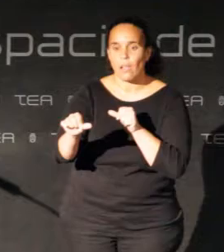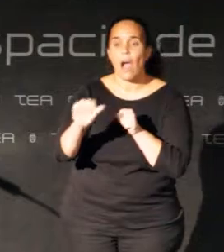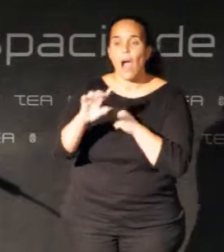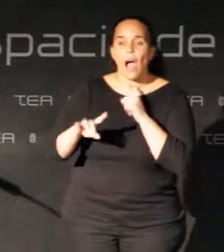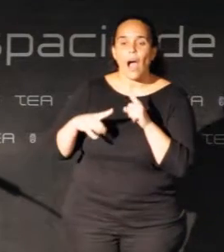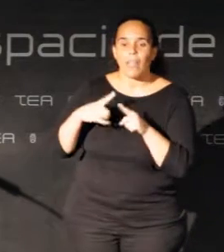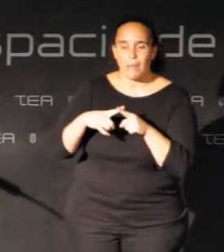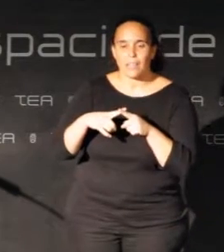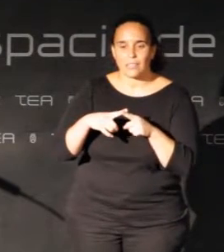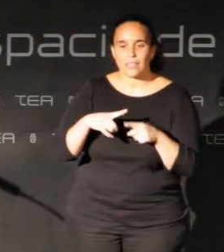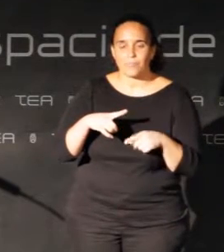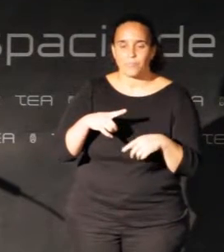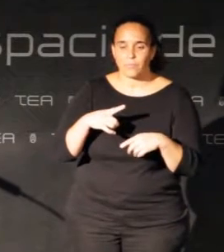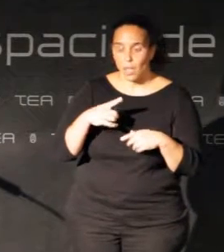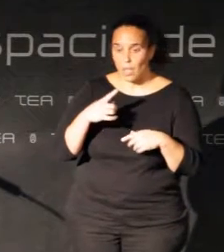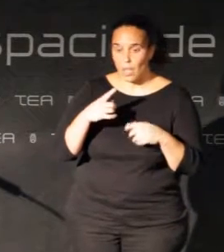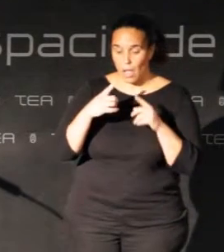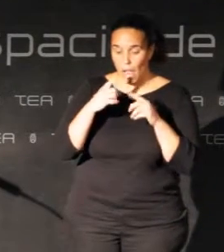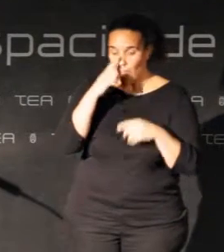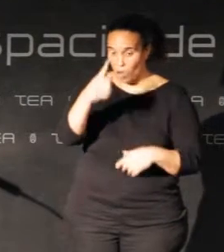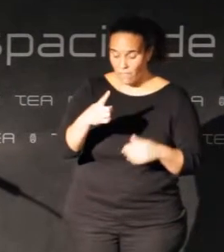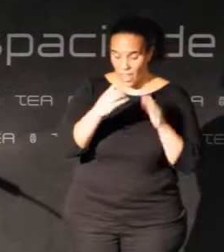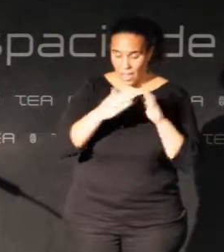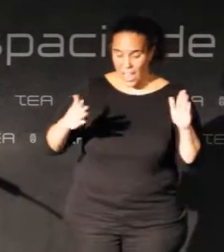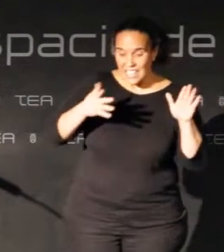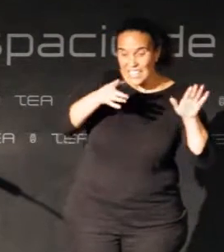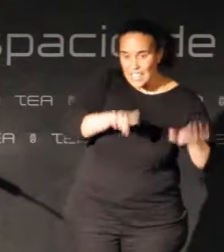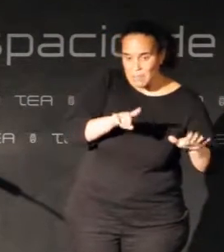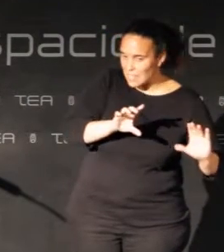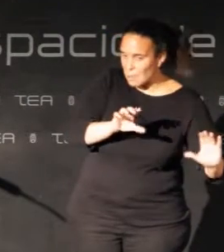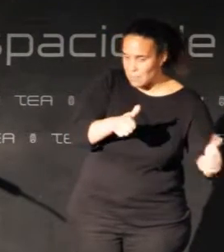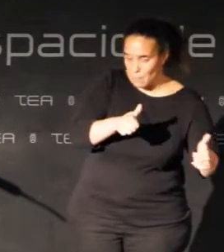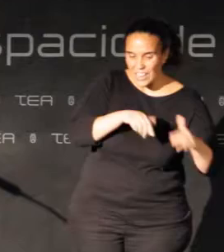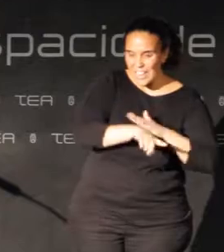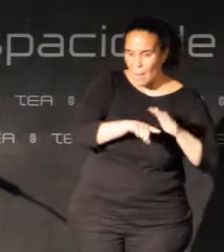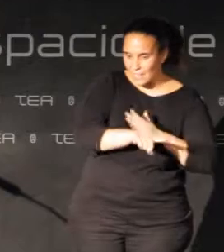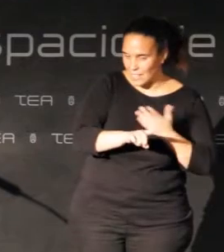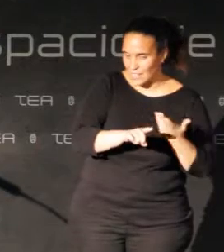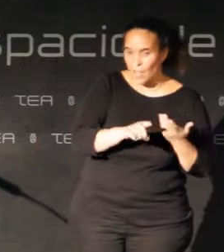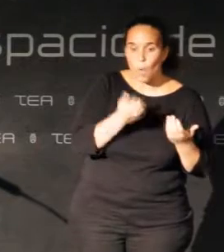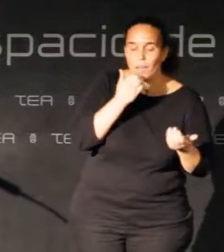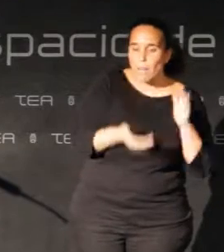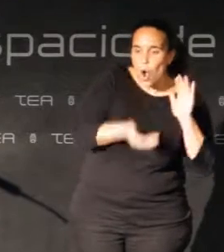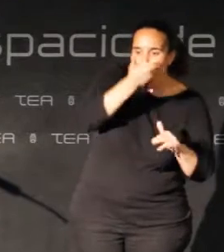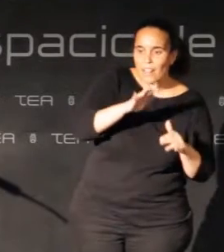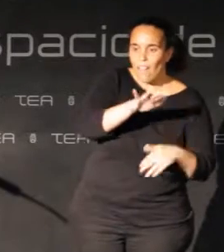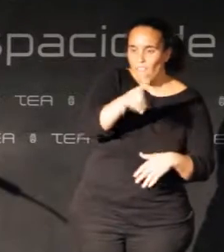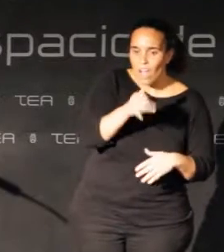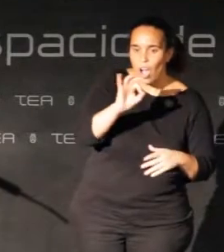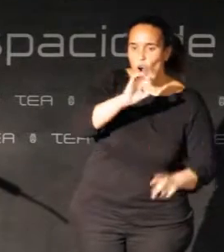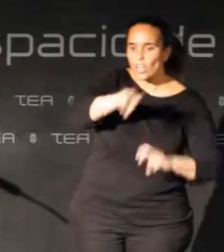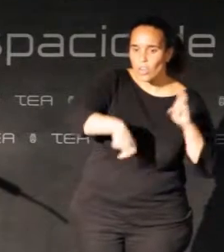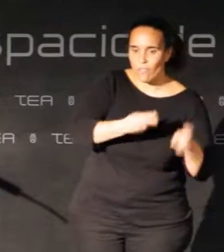Además, también pretendemos que durante el primer semestre del año que viene, los trámites registrales, es decir, el alta, las bajas y las